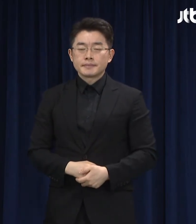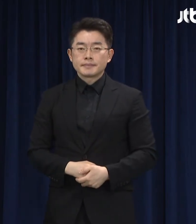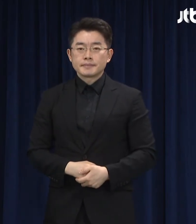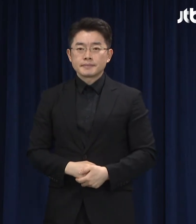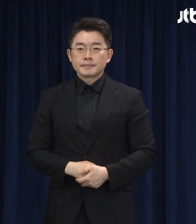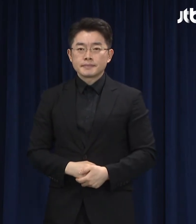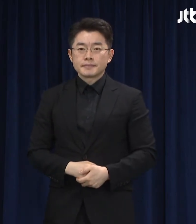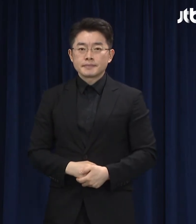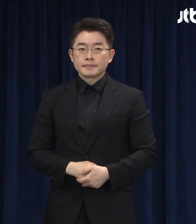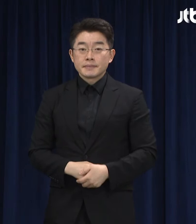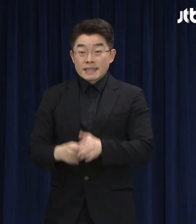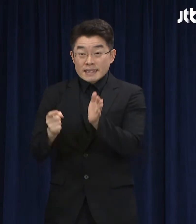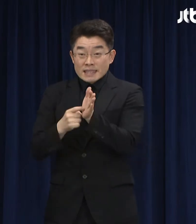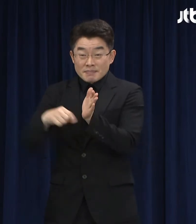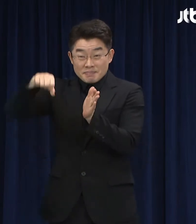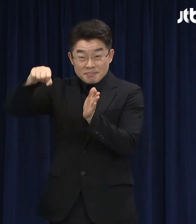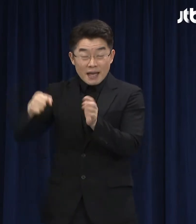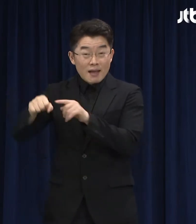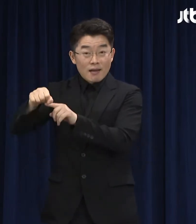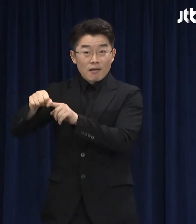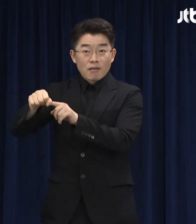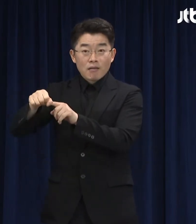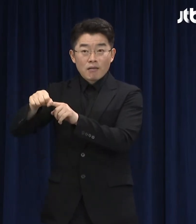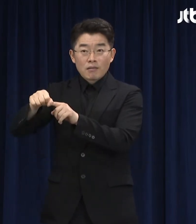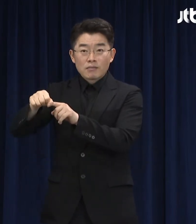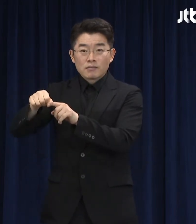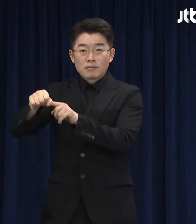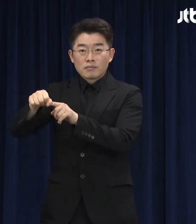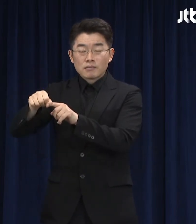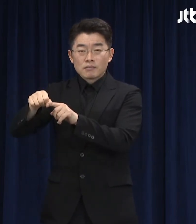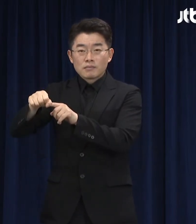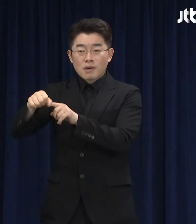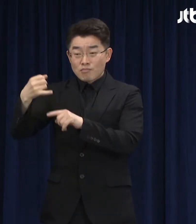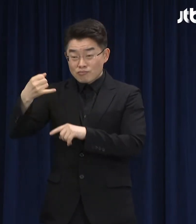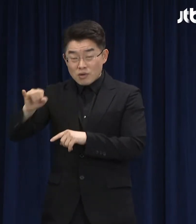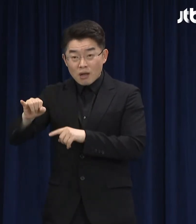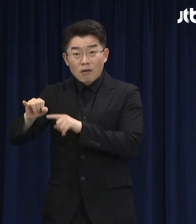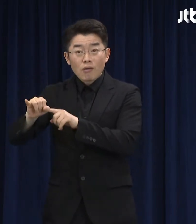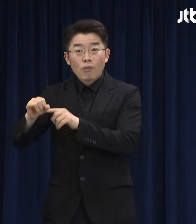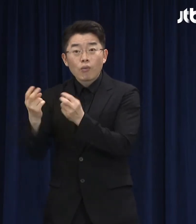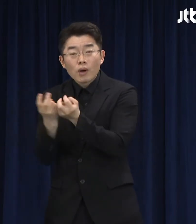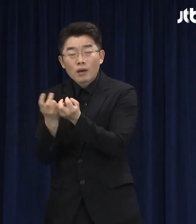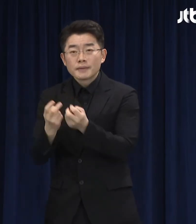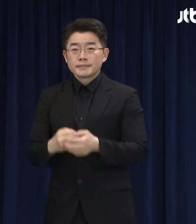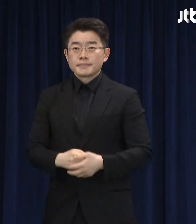아울러서 긴급 차단 밸브가 이상 상황 신호 시에